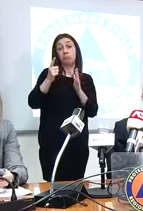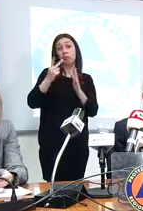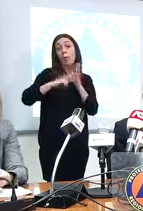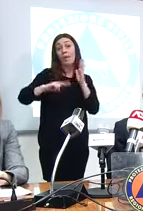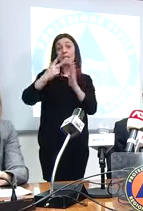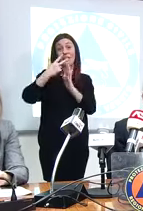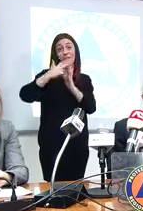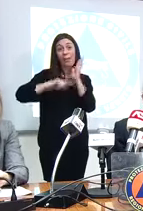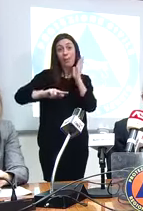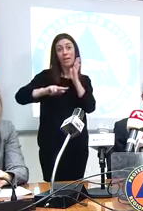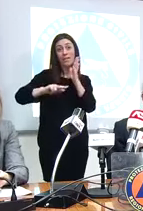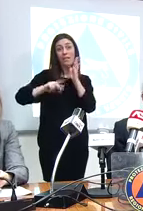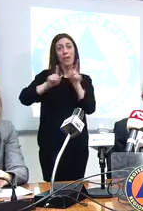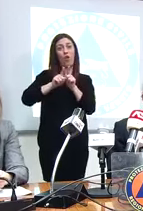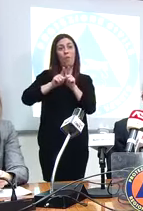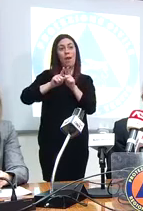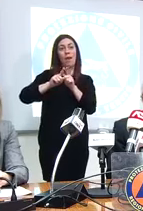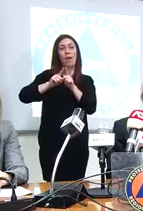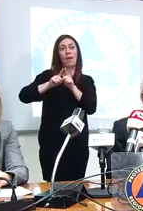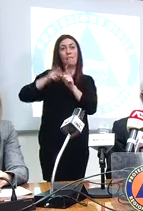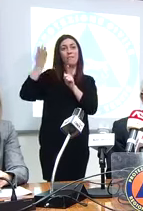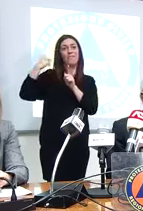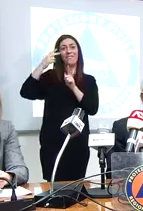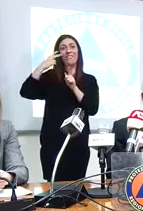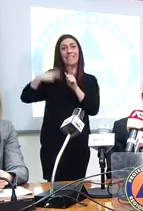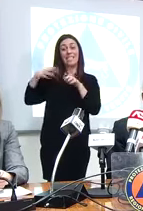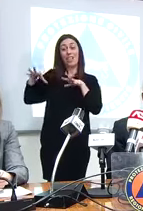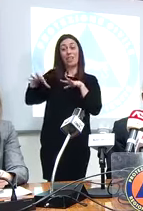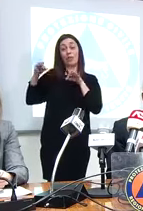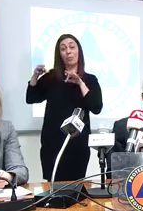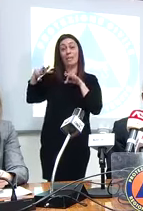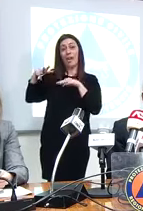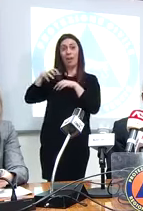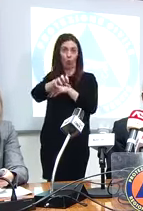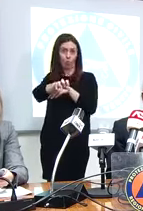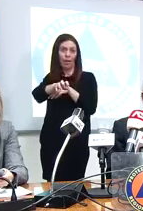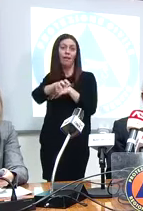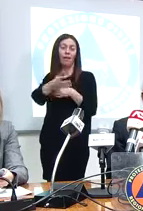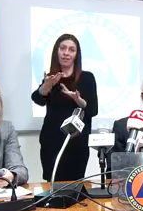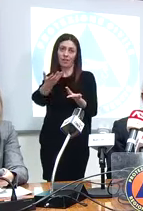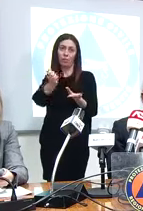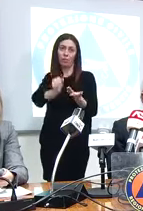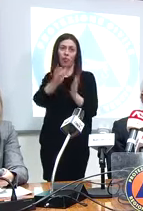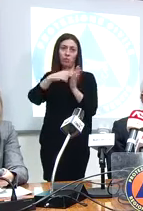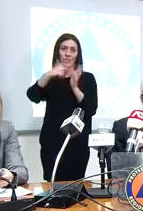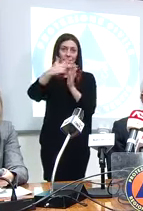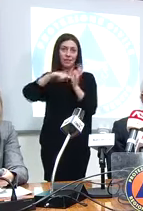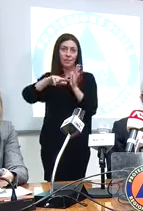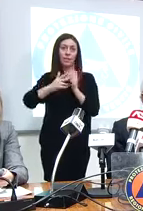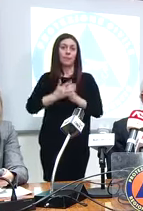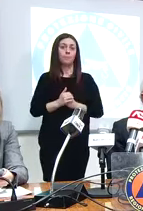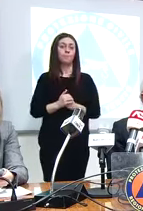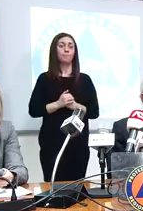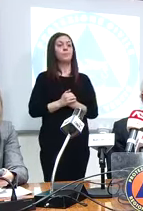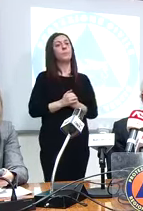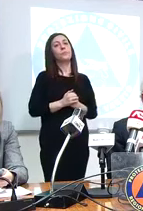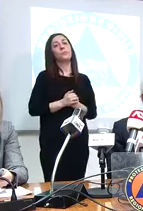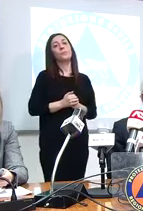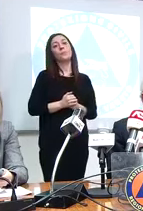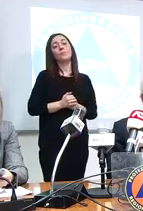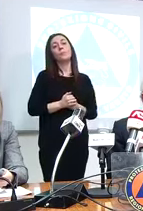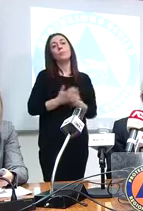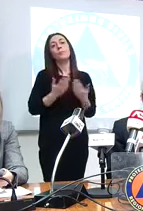recuperare l'arretrato. Però io inviterei a vedere non la singola struttura o il singolo